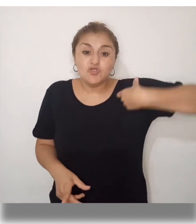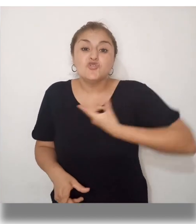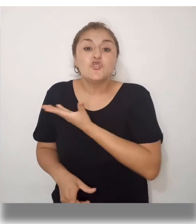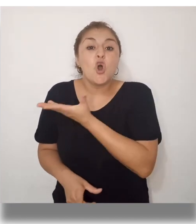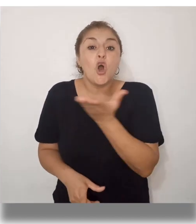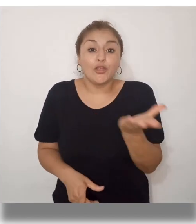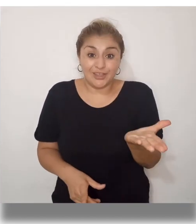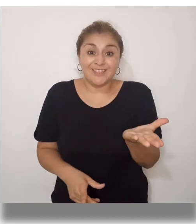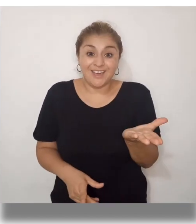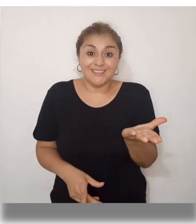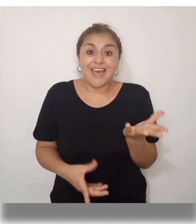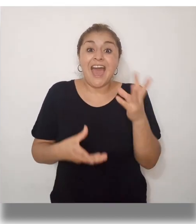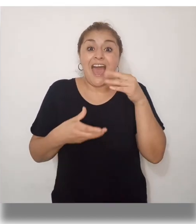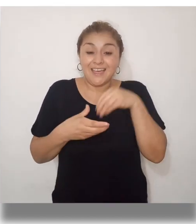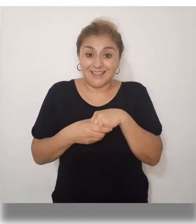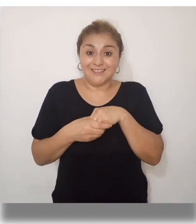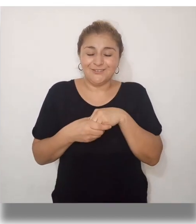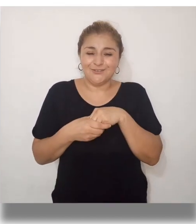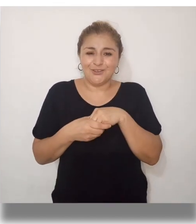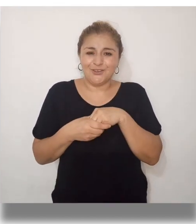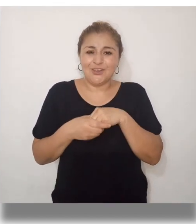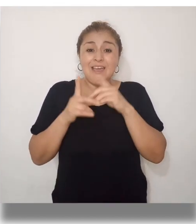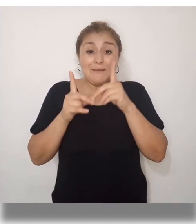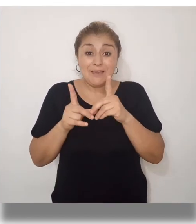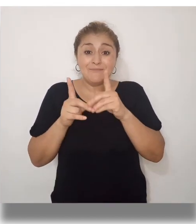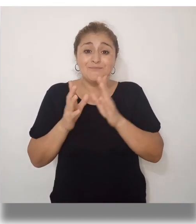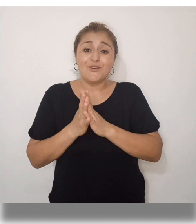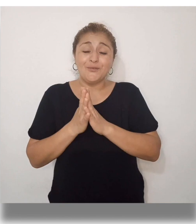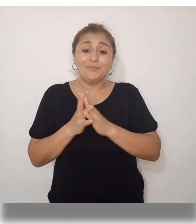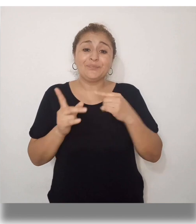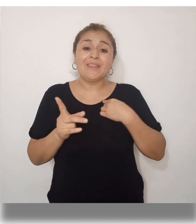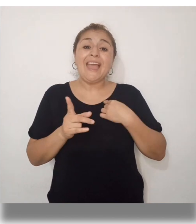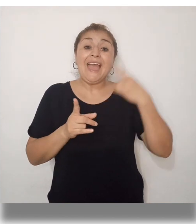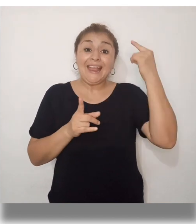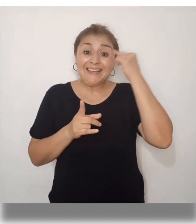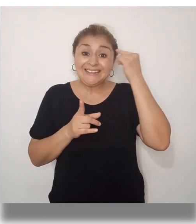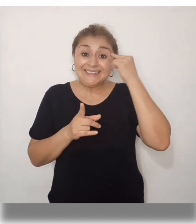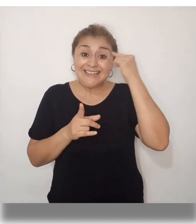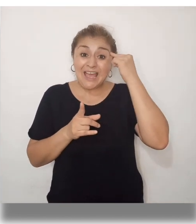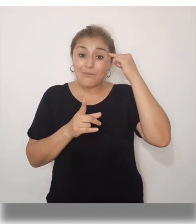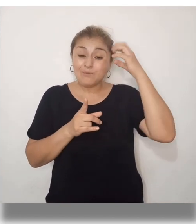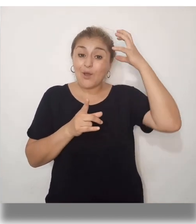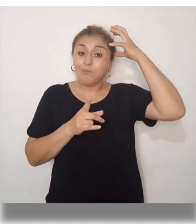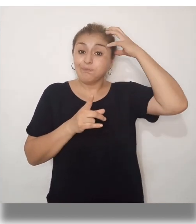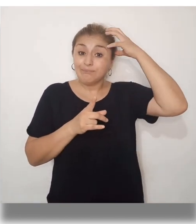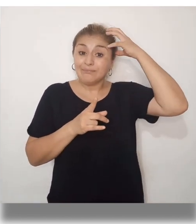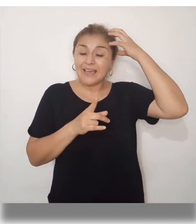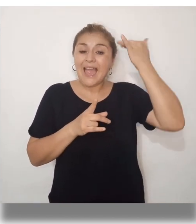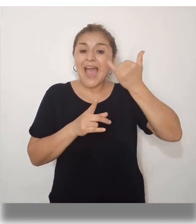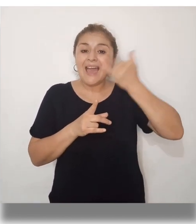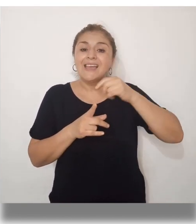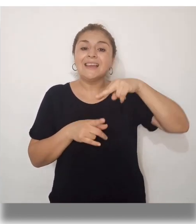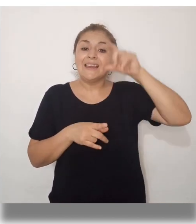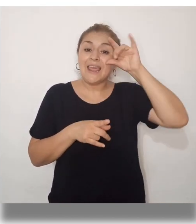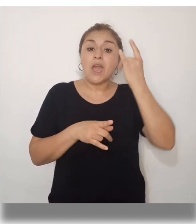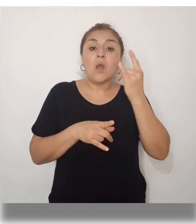en nuestro cerebro se produce en hormonas neurotransmisores que permiten que